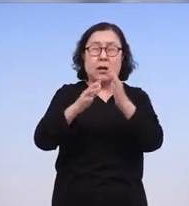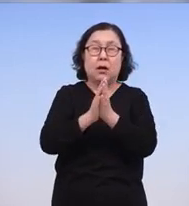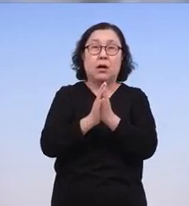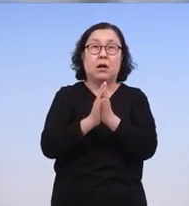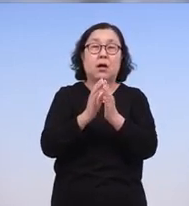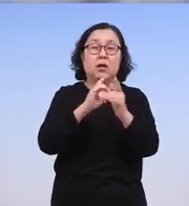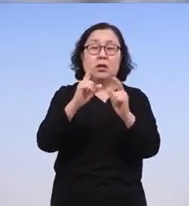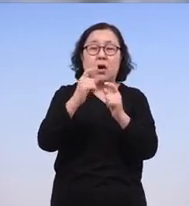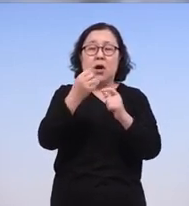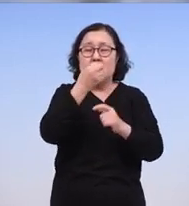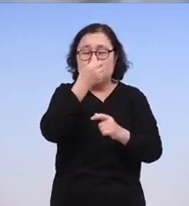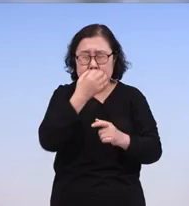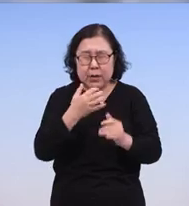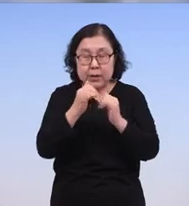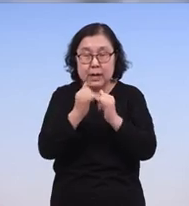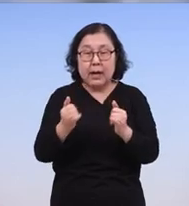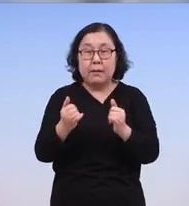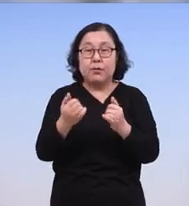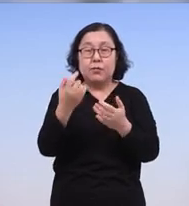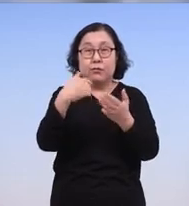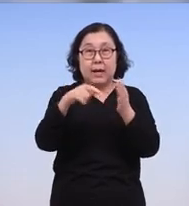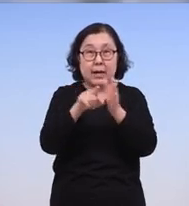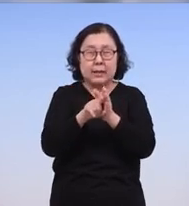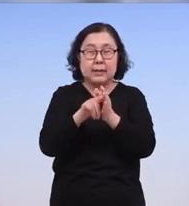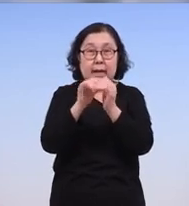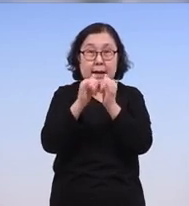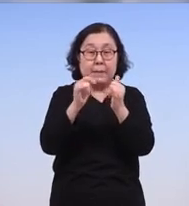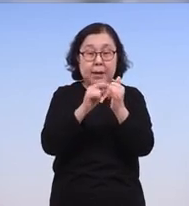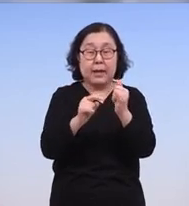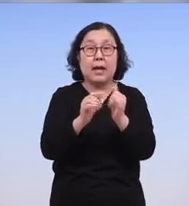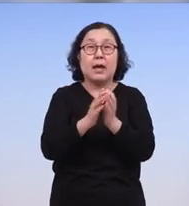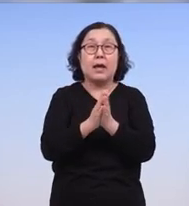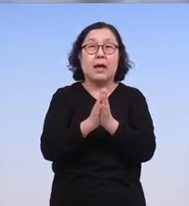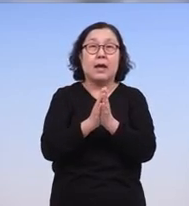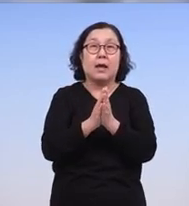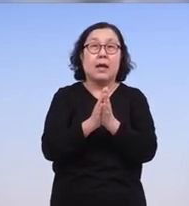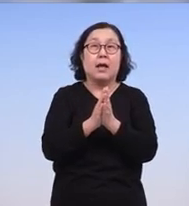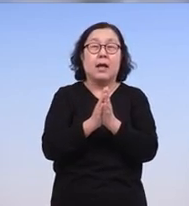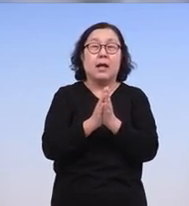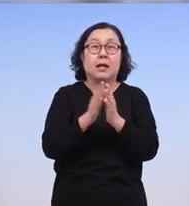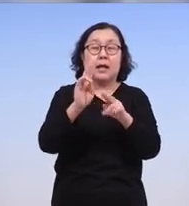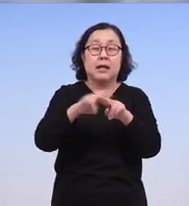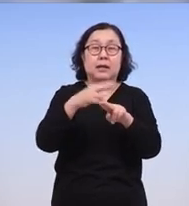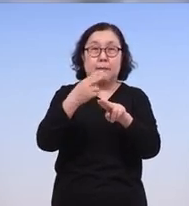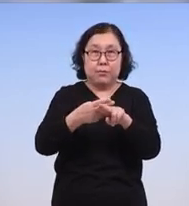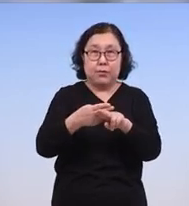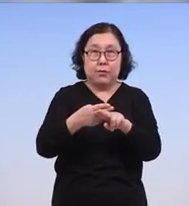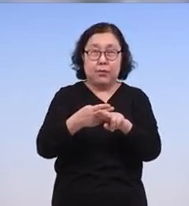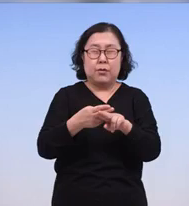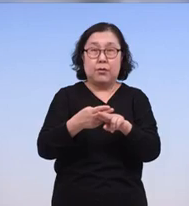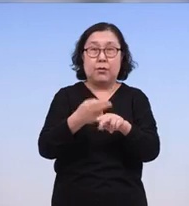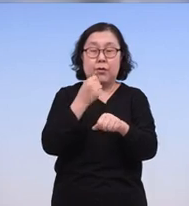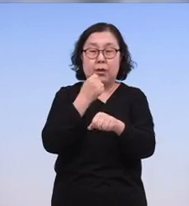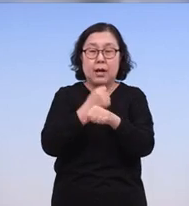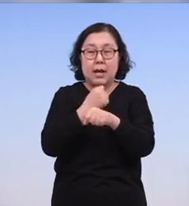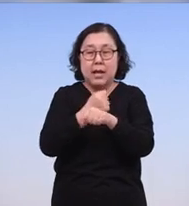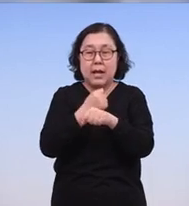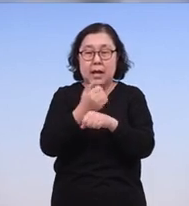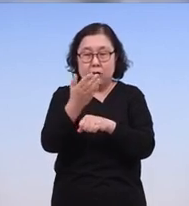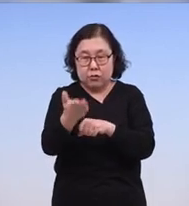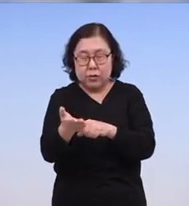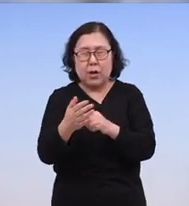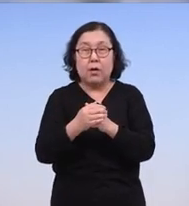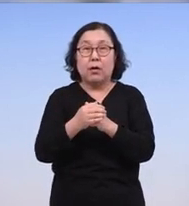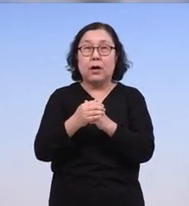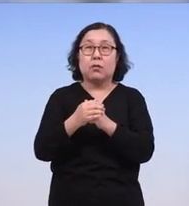어려운 일을 당한 터널을 지나는 분에게 여러분이 추천해 주시면 그분에게 조그만한 요 선물 해달라 그러면 그거를 가지고